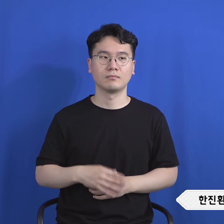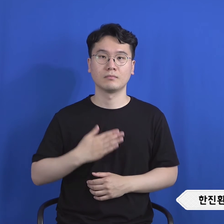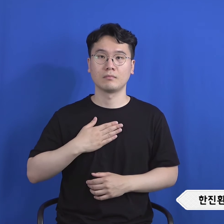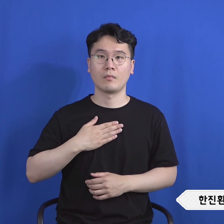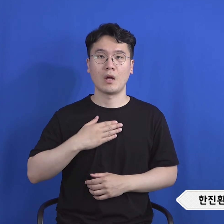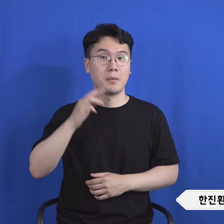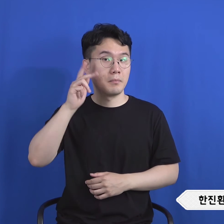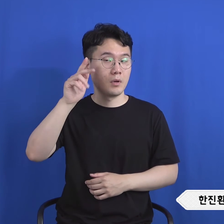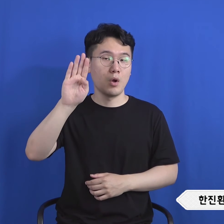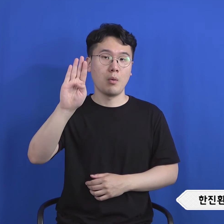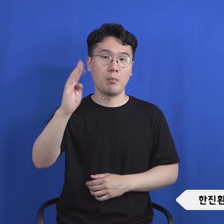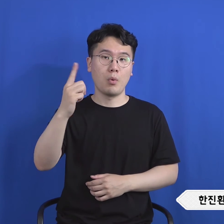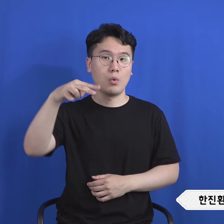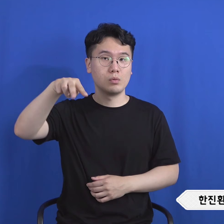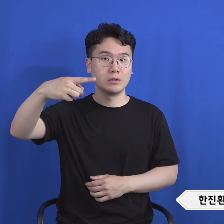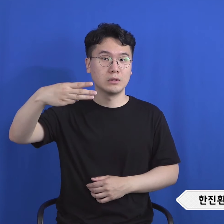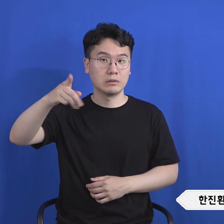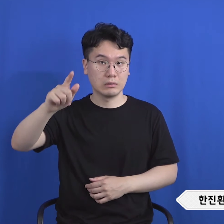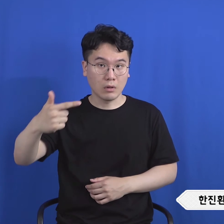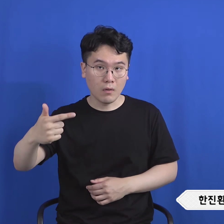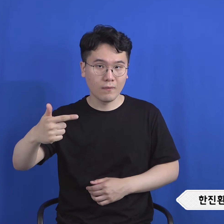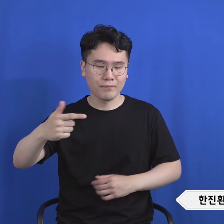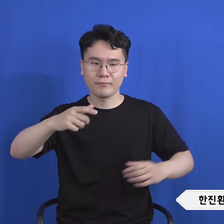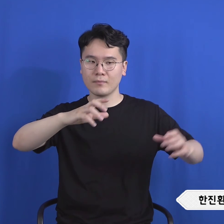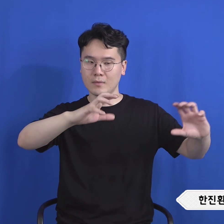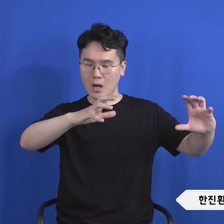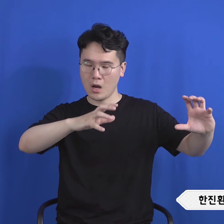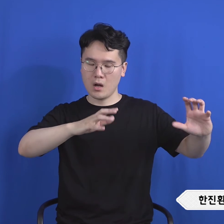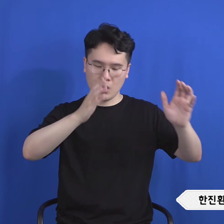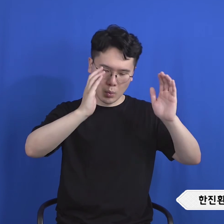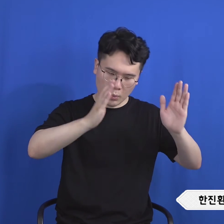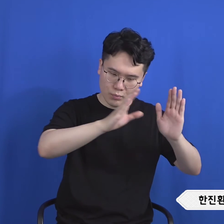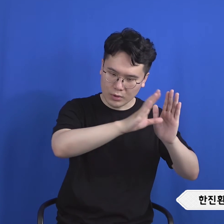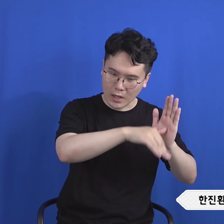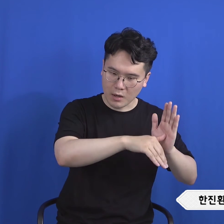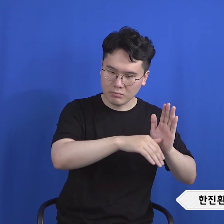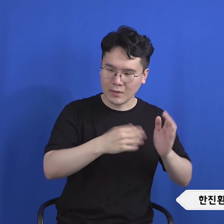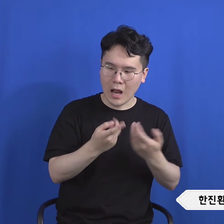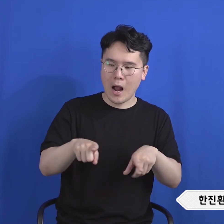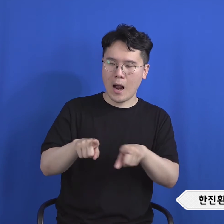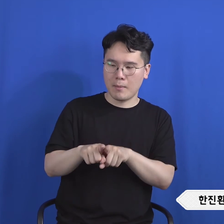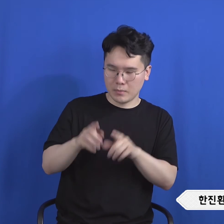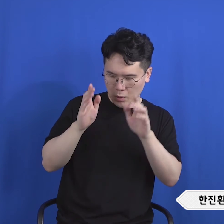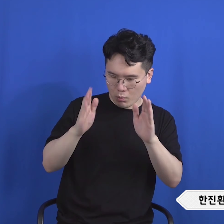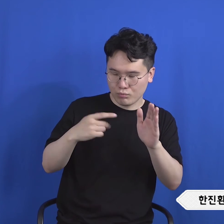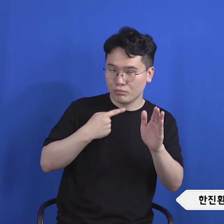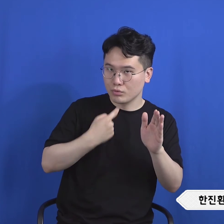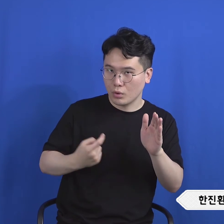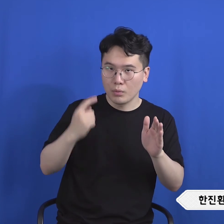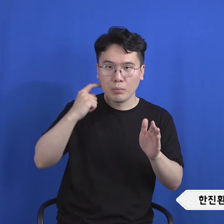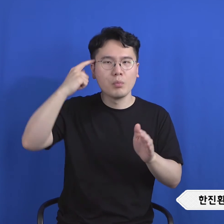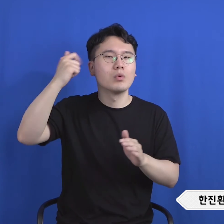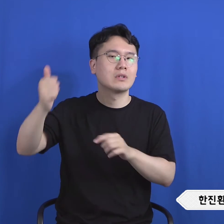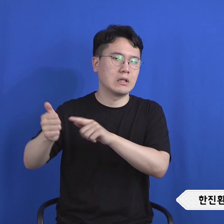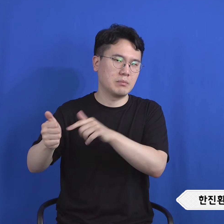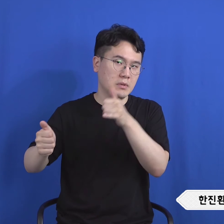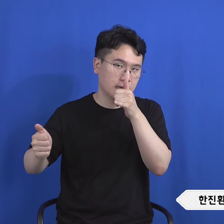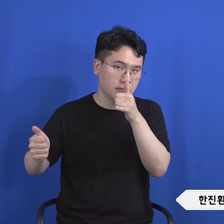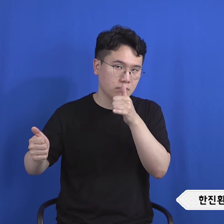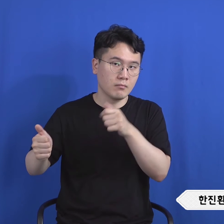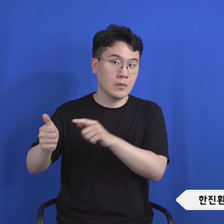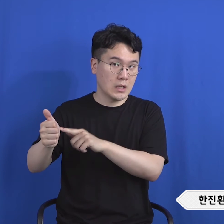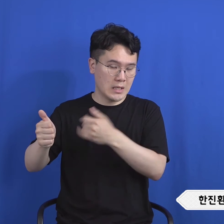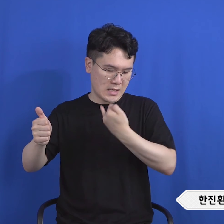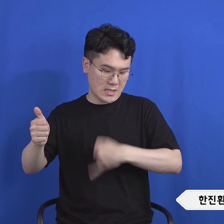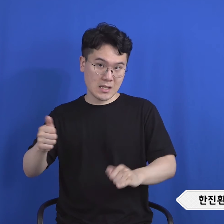제가 보스턴에서 공부할 때 같이 공부했던 목사님이 한 분 계신데, 그분은 딸을 하버드